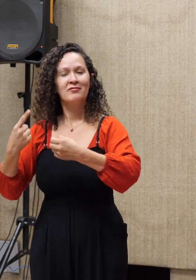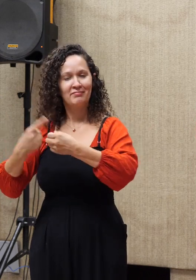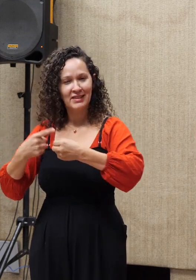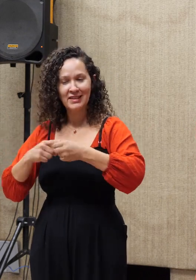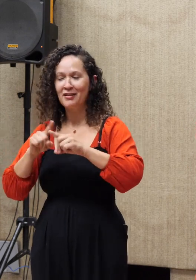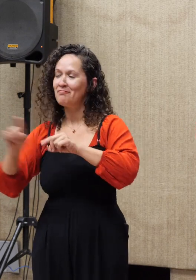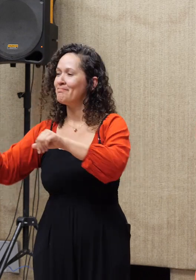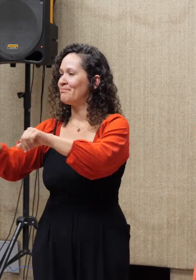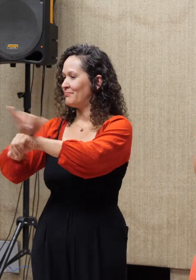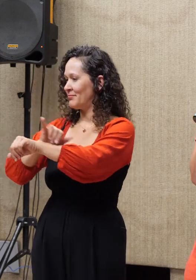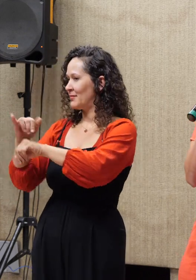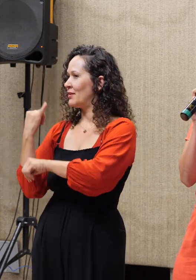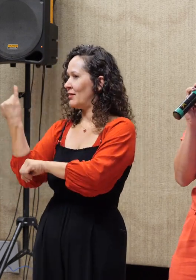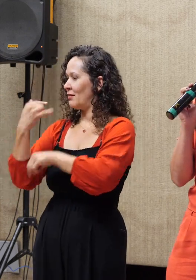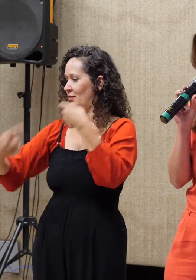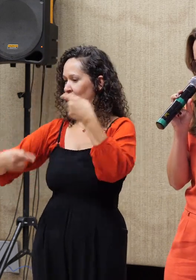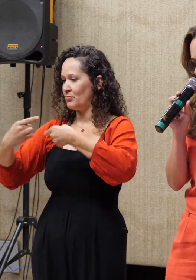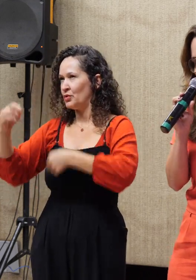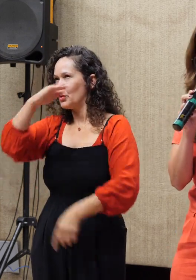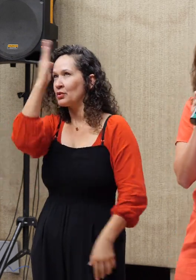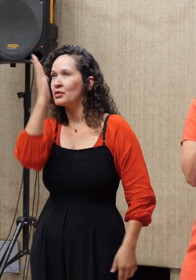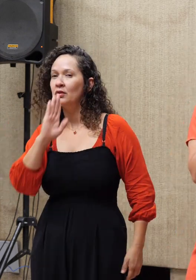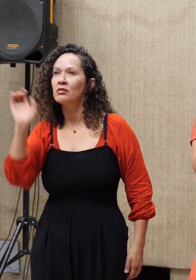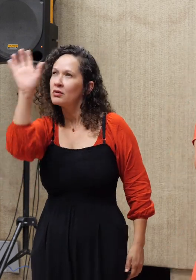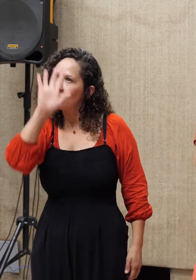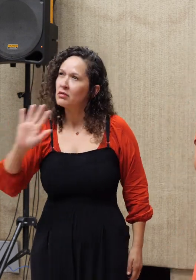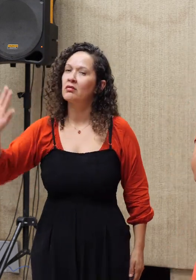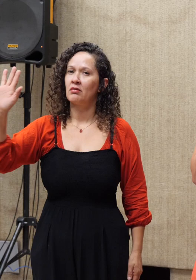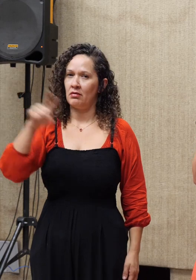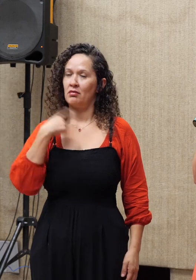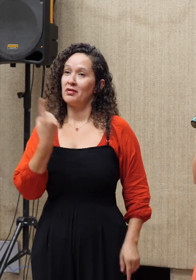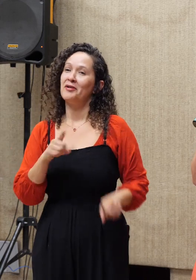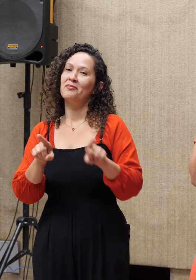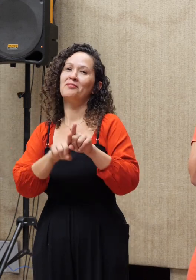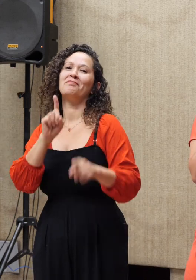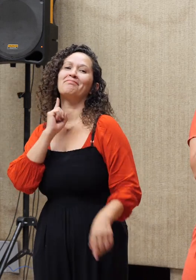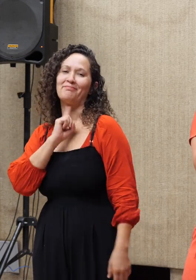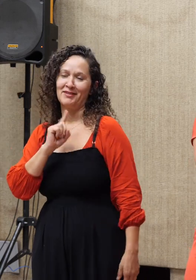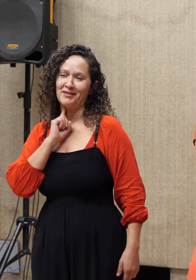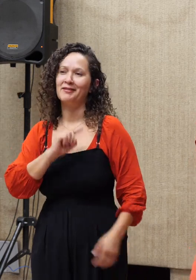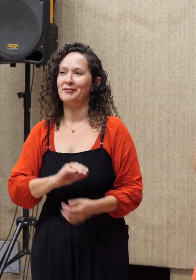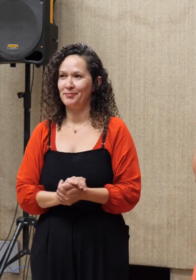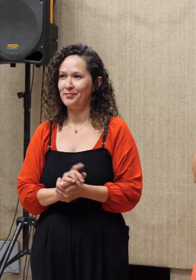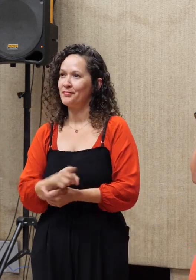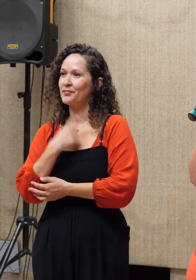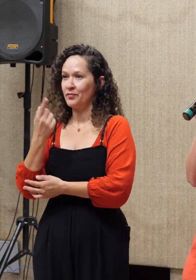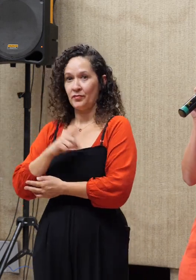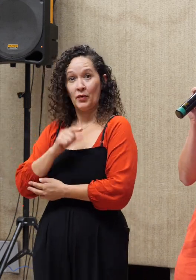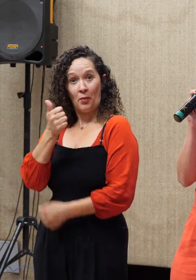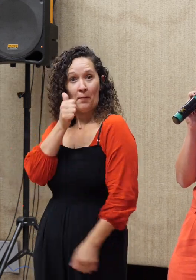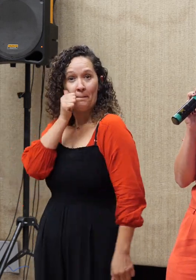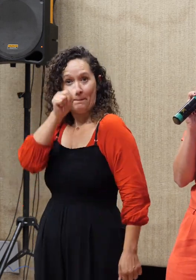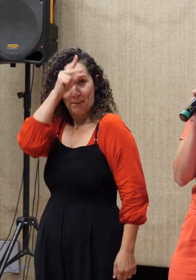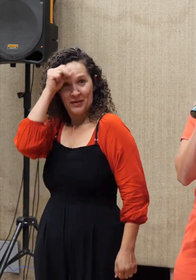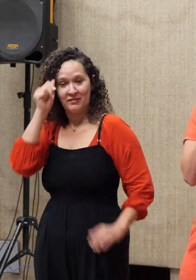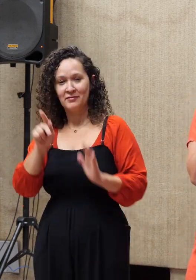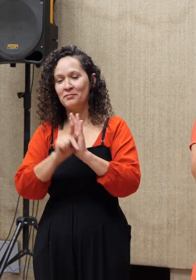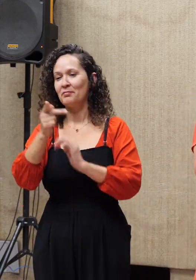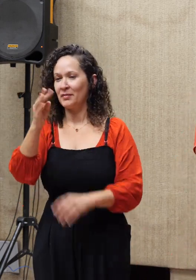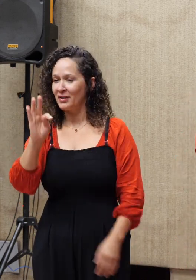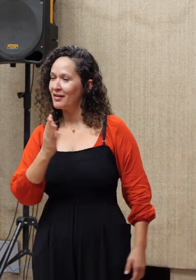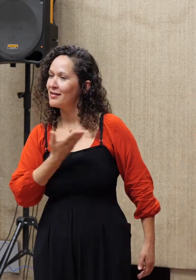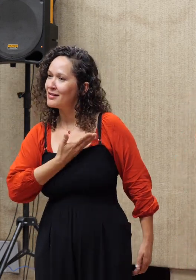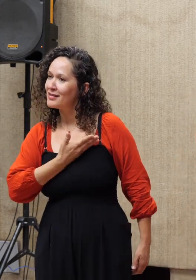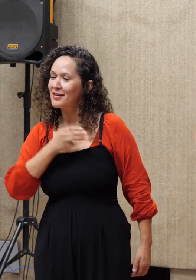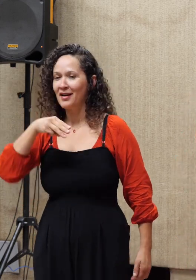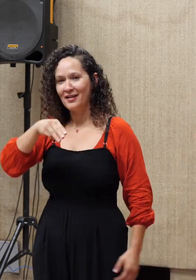e estratégica para a política nacional e mineira. Né? Nós temos uma prefeita do PT, nossa